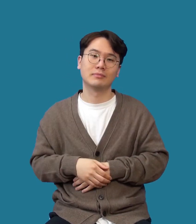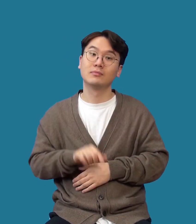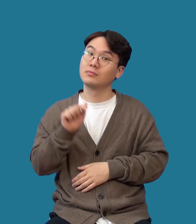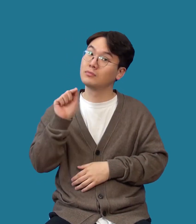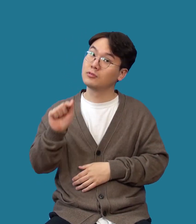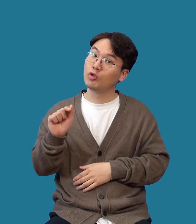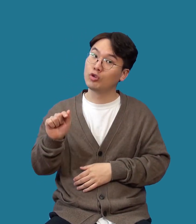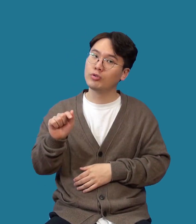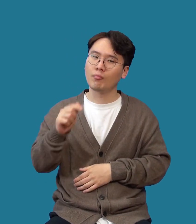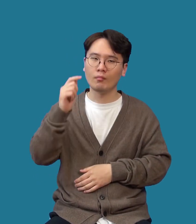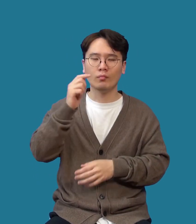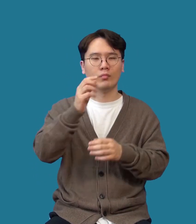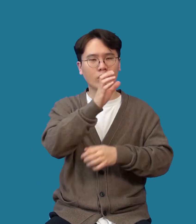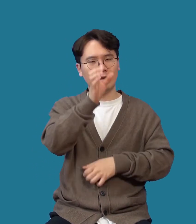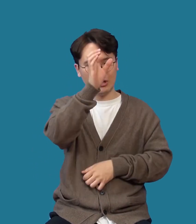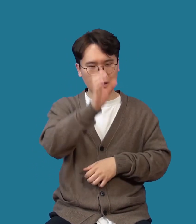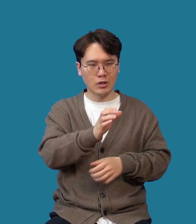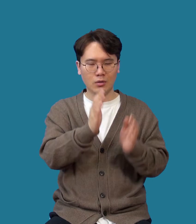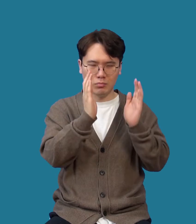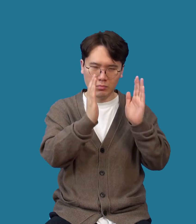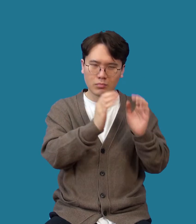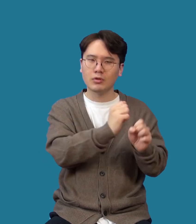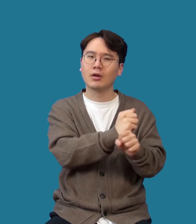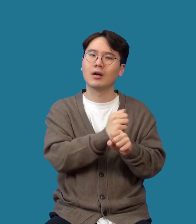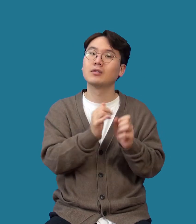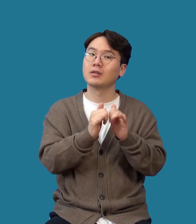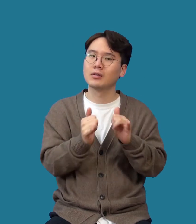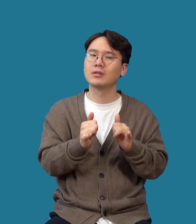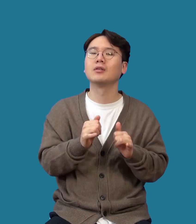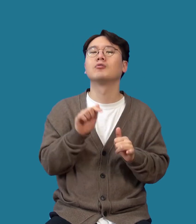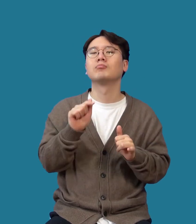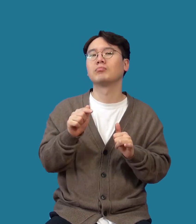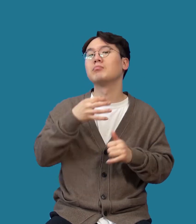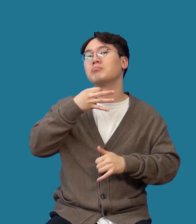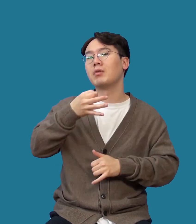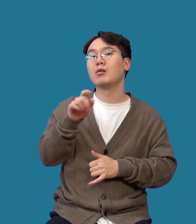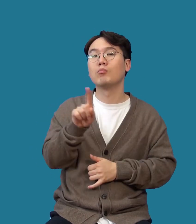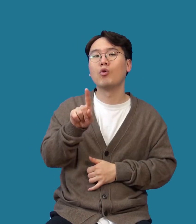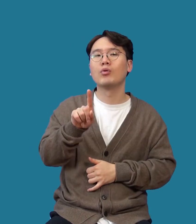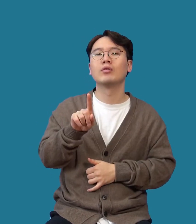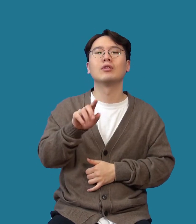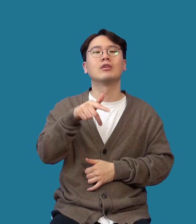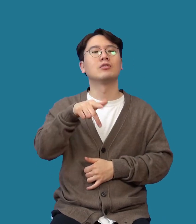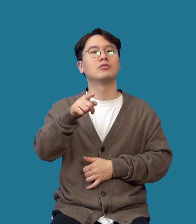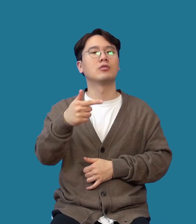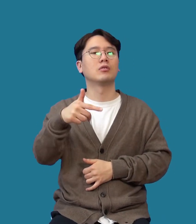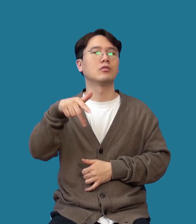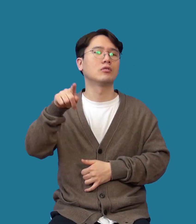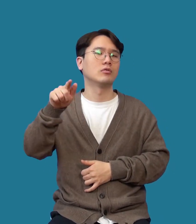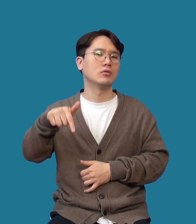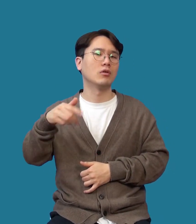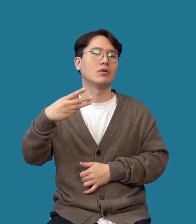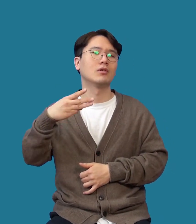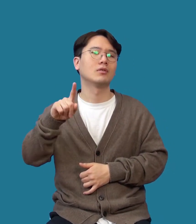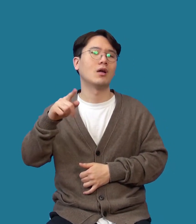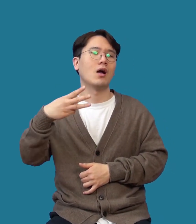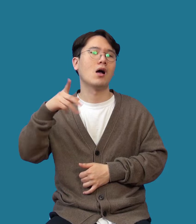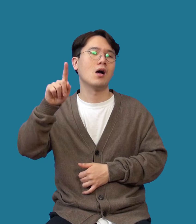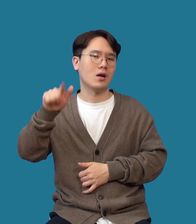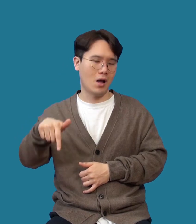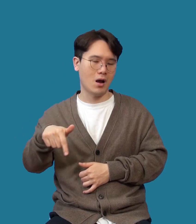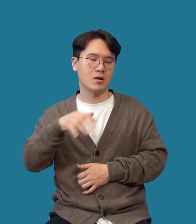인간의 전적 타락이라고 부릅니다. 칼빈주의 5대 교리 가운데 첫 번째가 인간의 전적